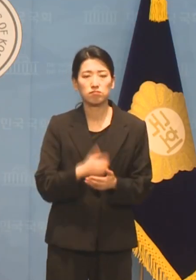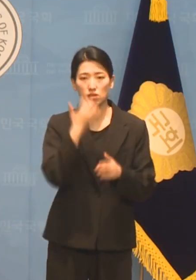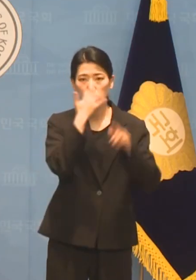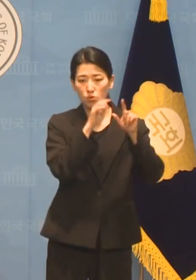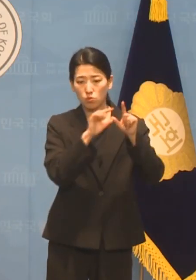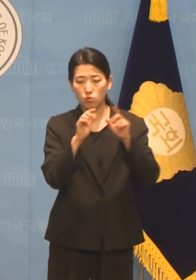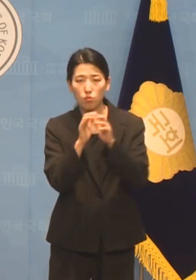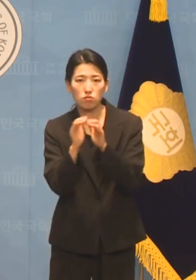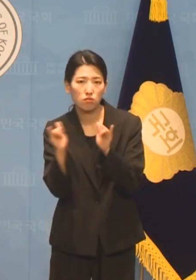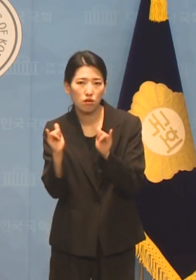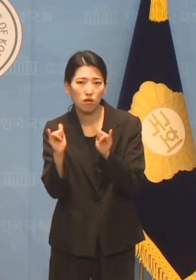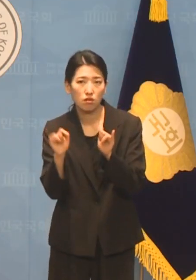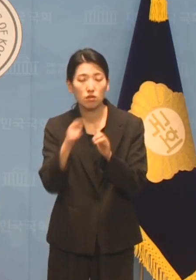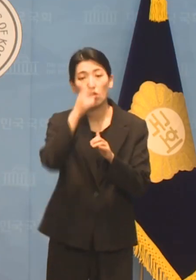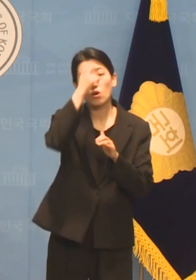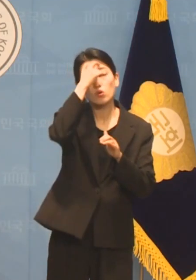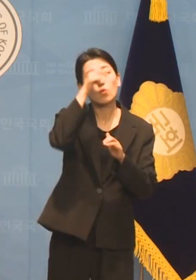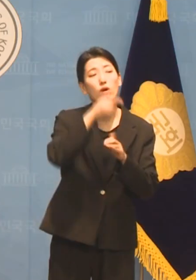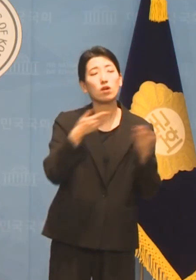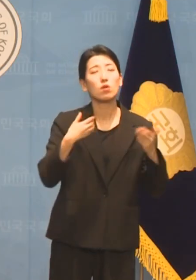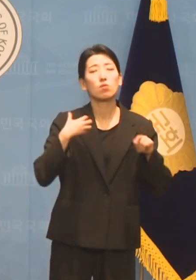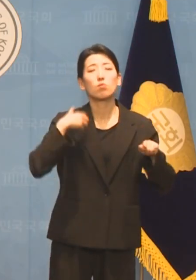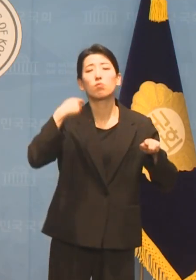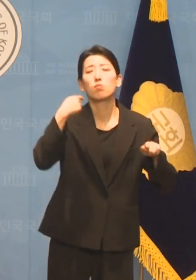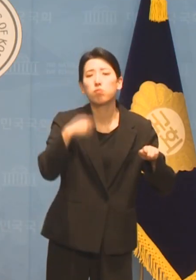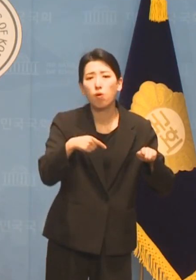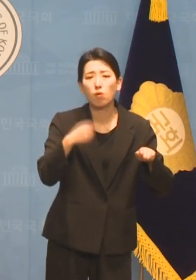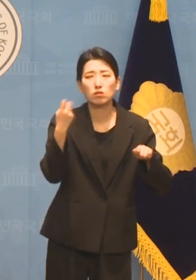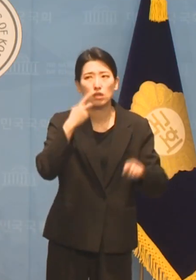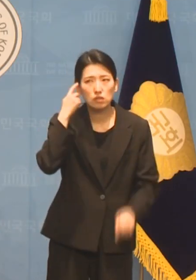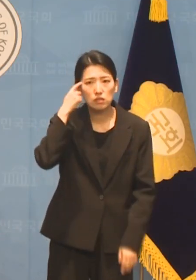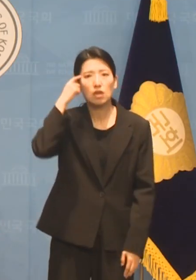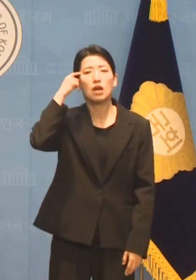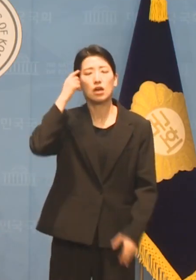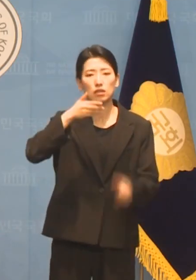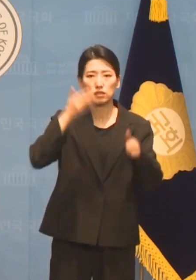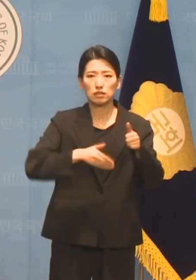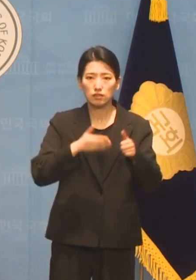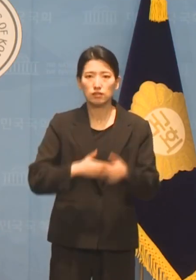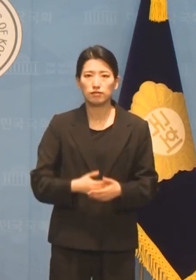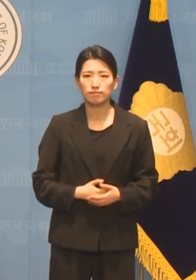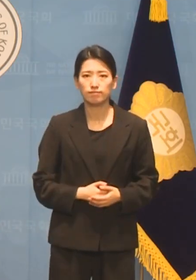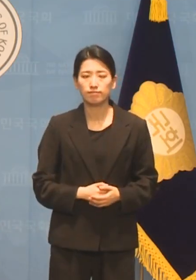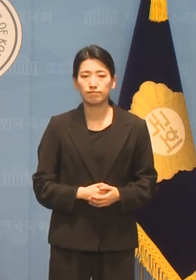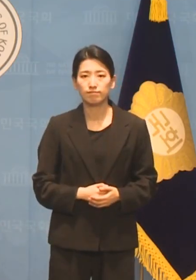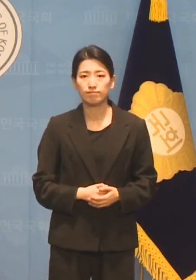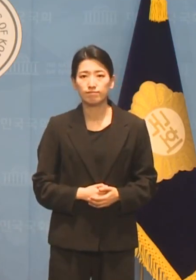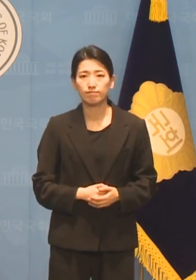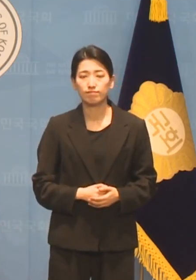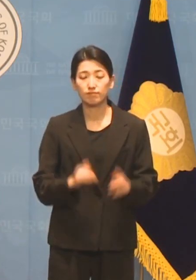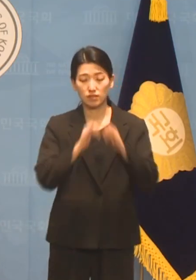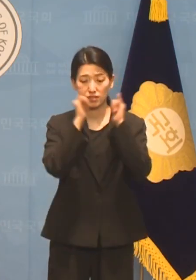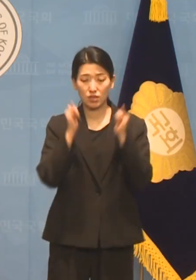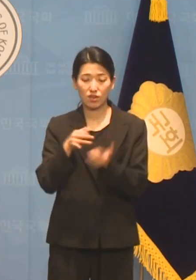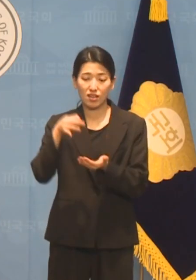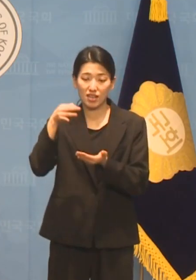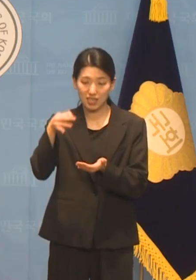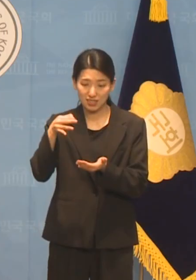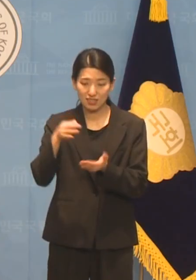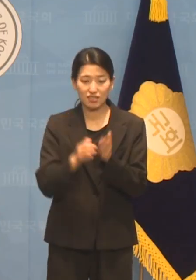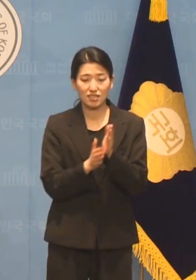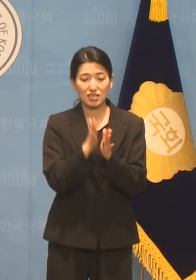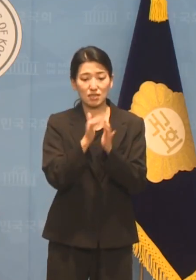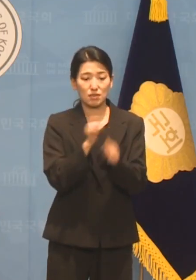대한 교회의 사회적 역할을 다시 돌아보는 계기로 삼아야 합니다. 사회적 가치와 시민권을